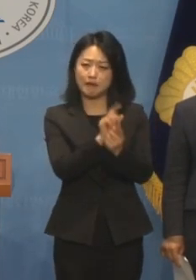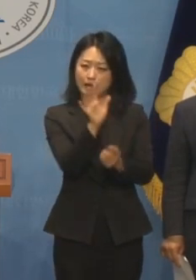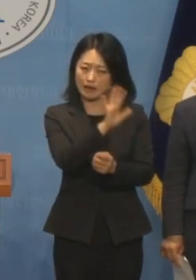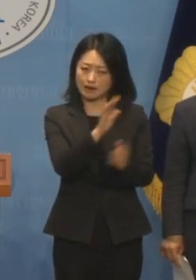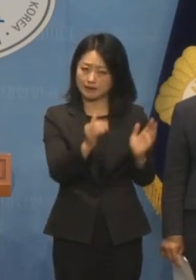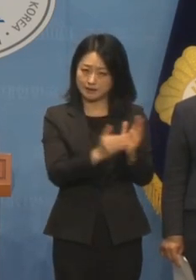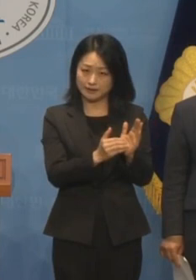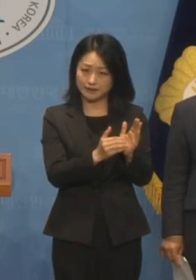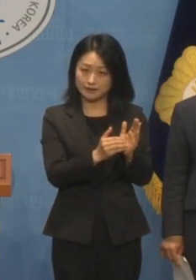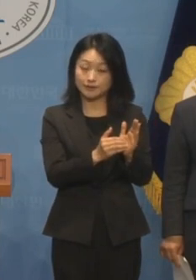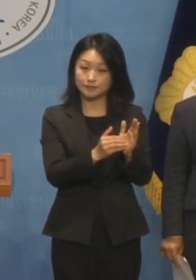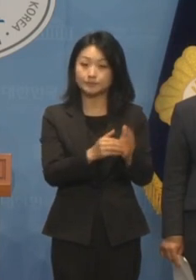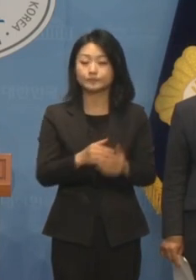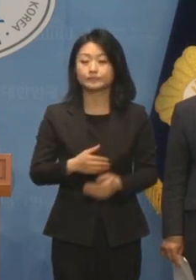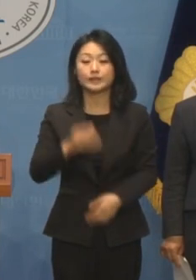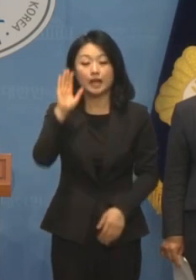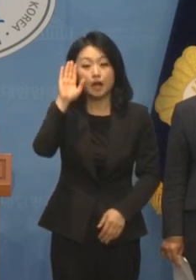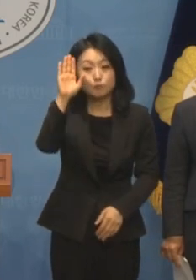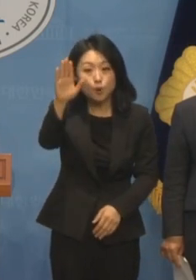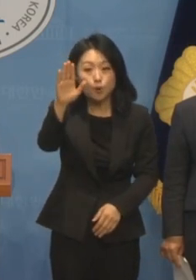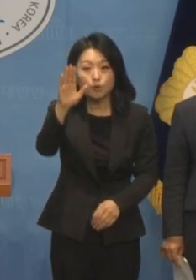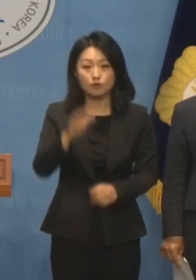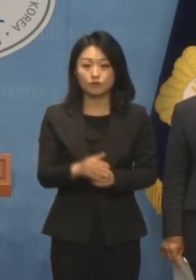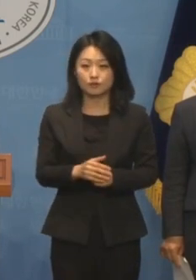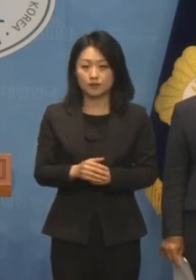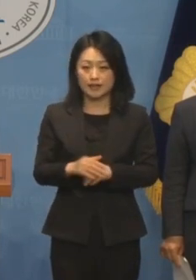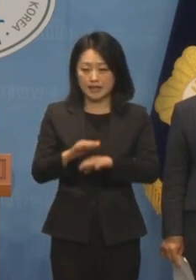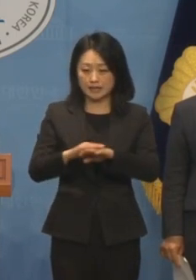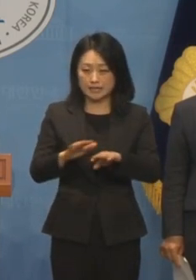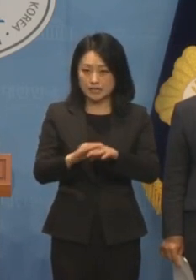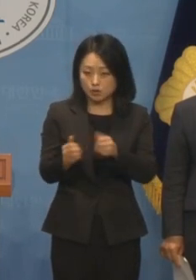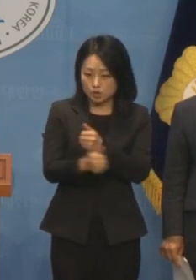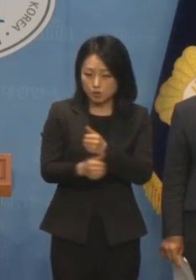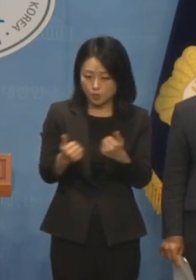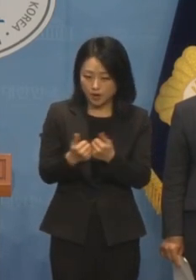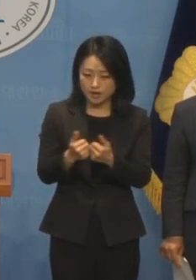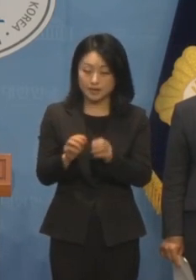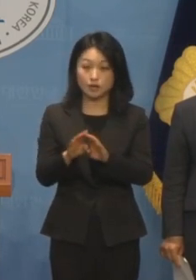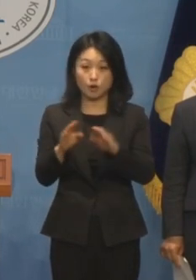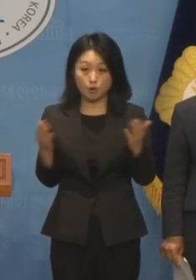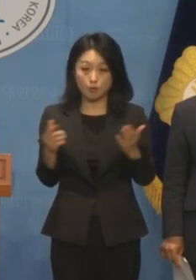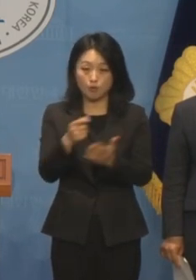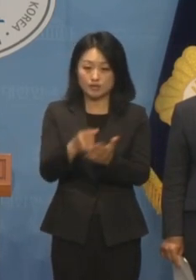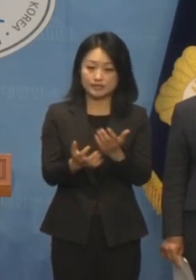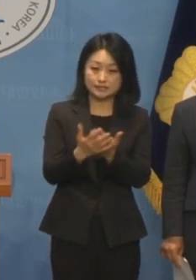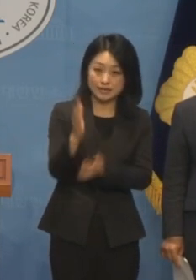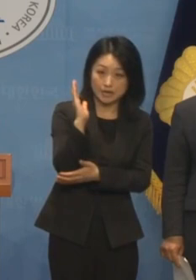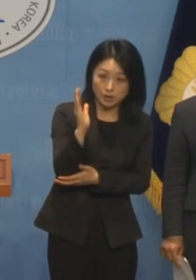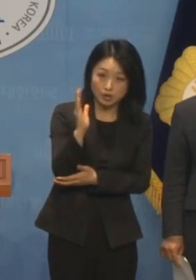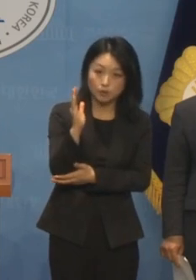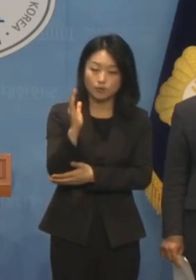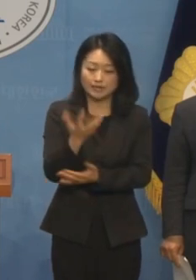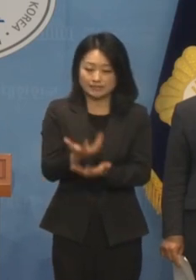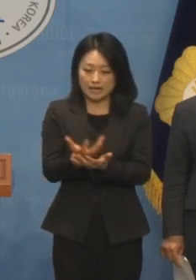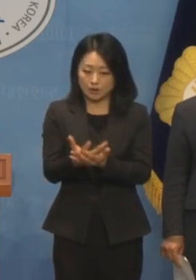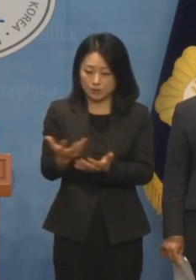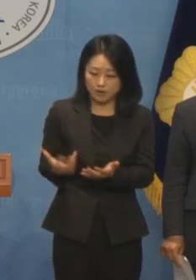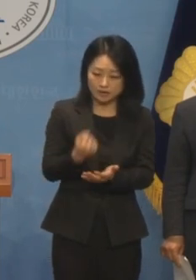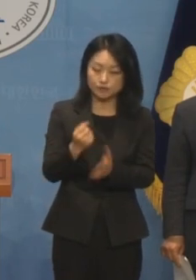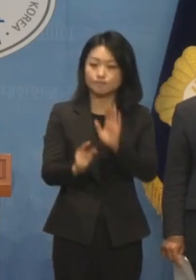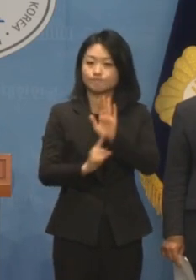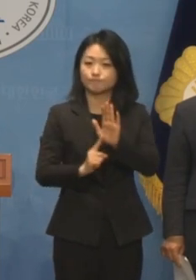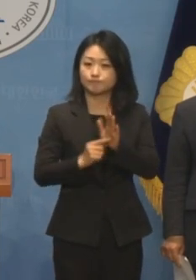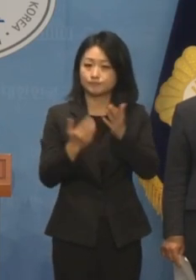겁니다. 저희들은 앞으로도 현장 대책기도 하고 또 이런 자료들을 계속 수집하고 그 결과에 따라서